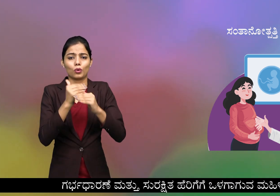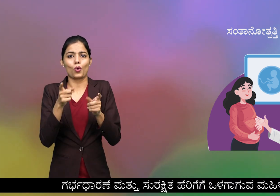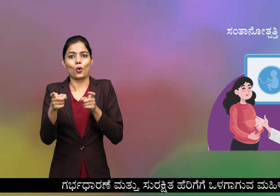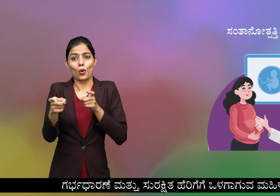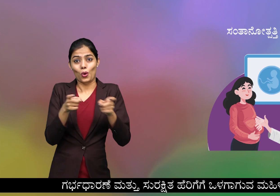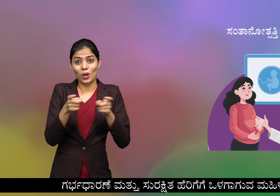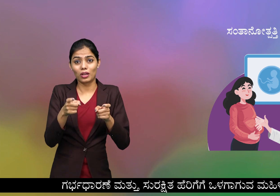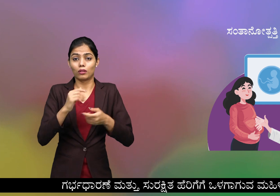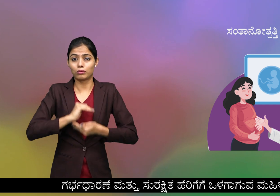ಸಾಮರ್ಥ್ಯ,